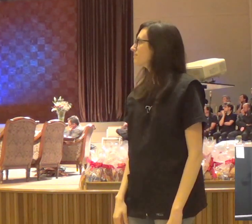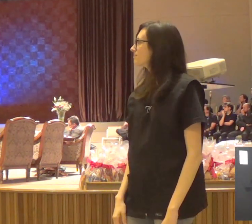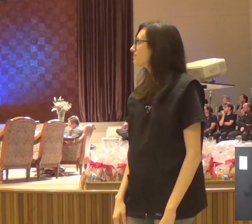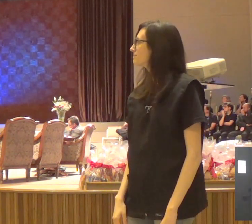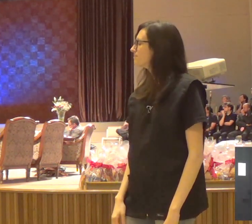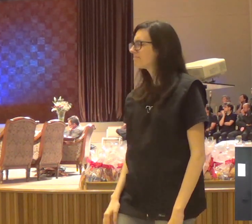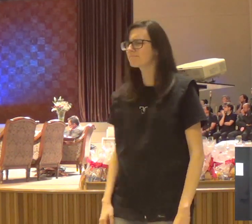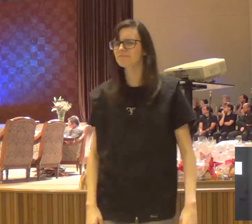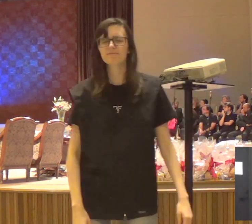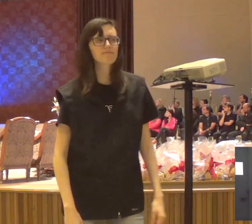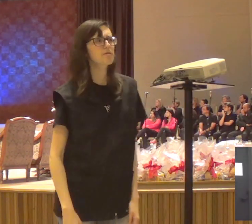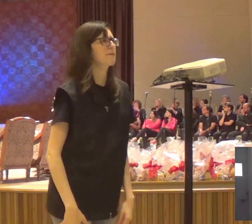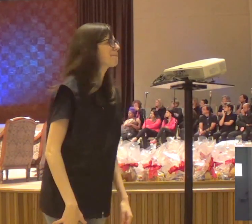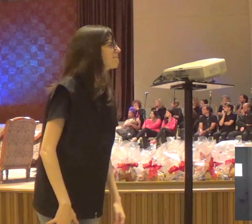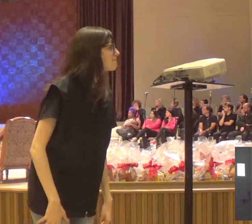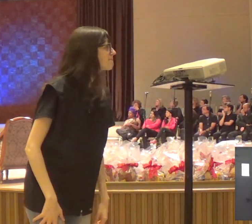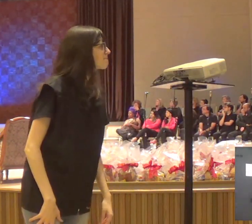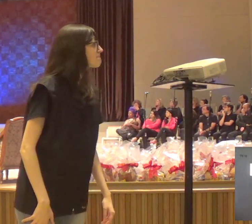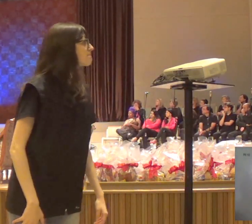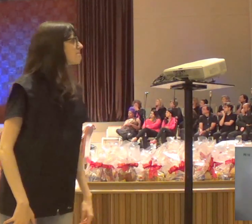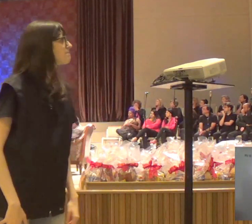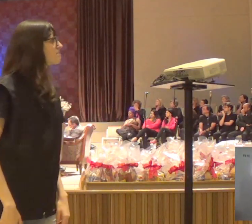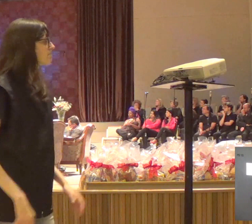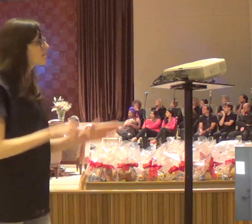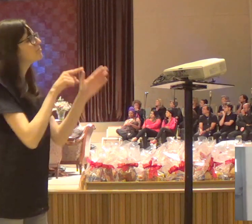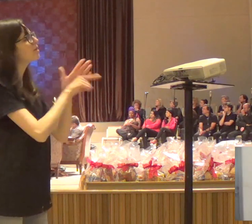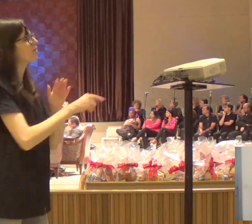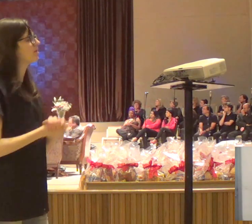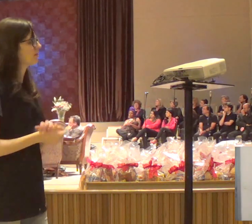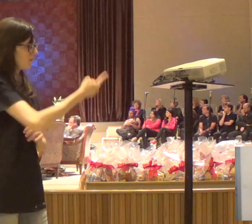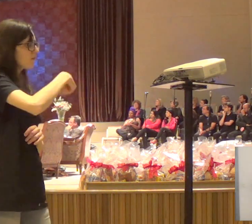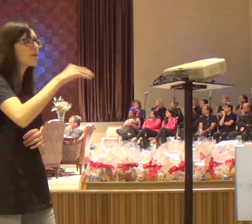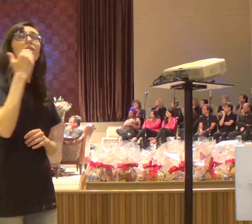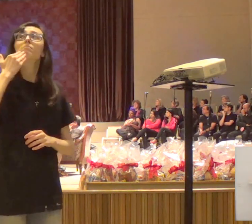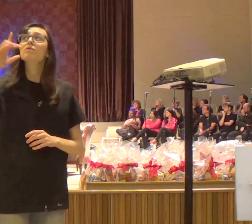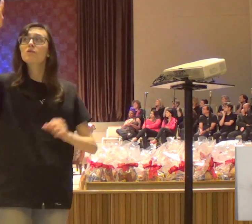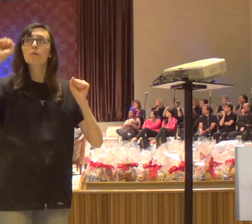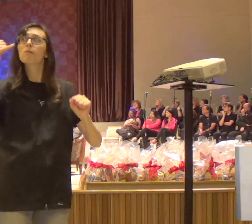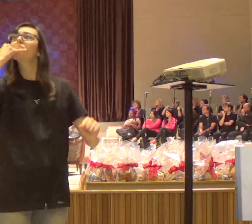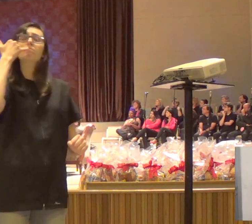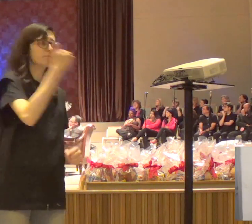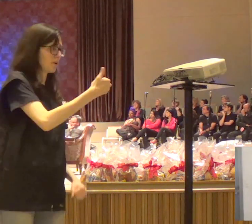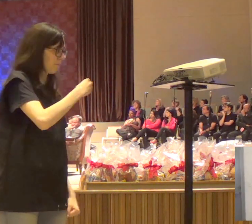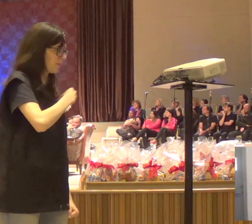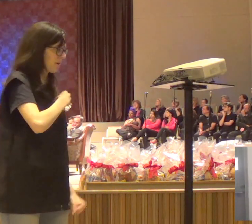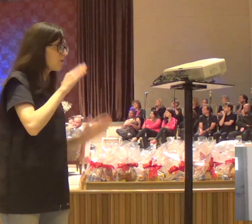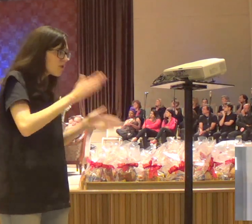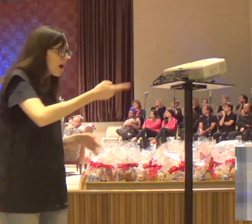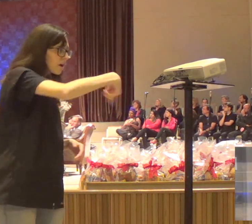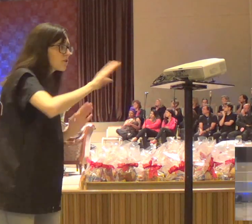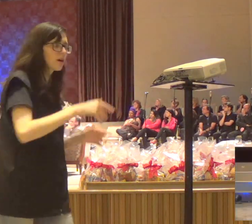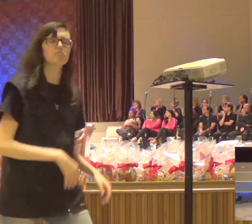Have you asked God for forgiveness for your sins? E vocês pediram a Deus para que ele perdoasse os pecados que vocês